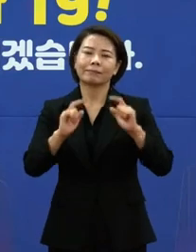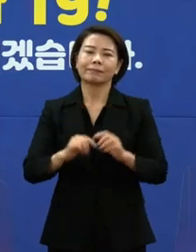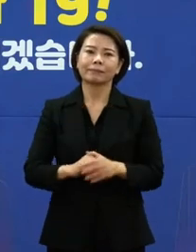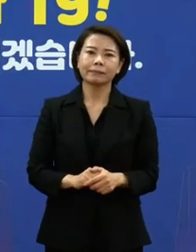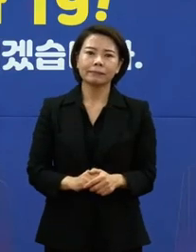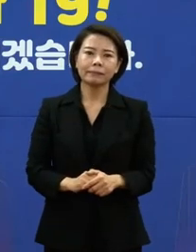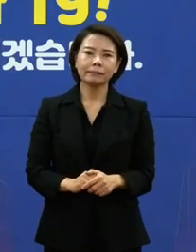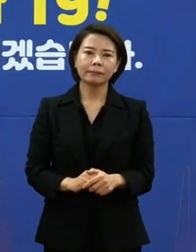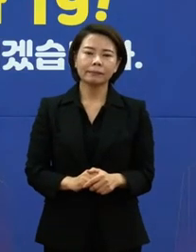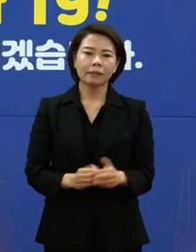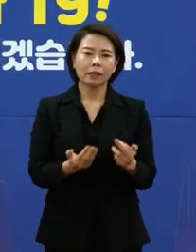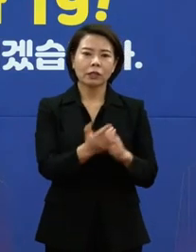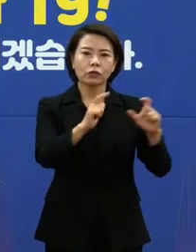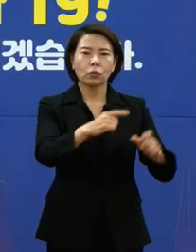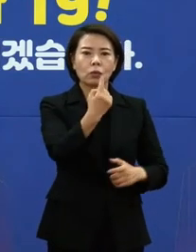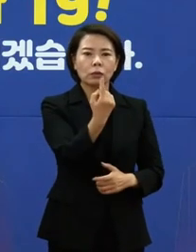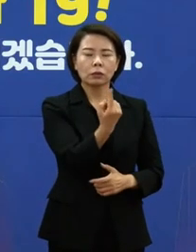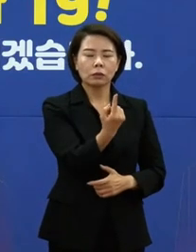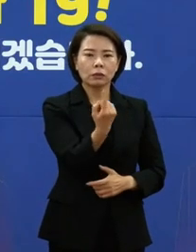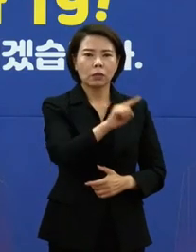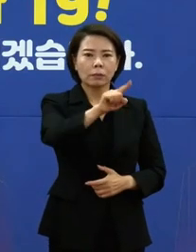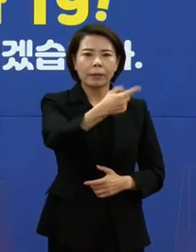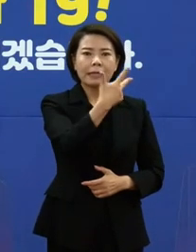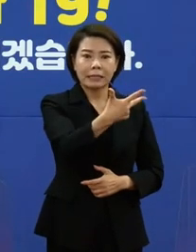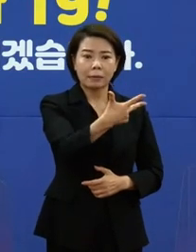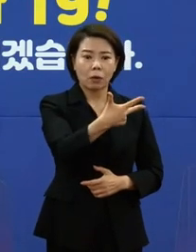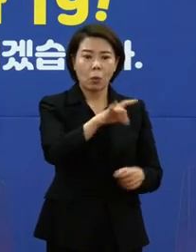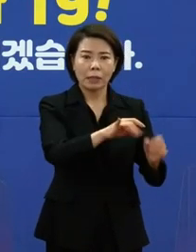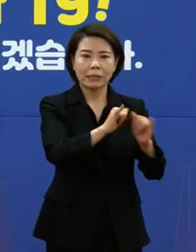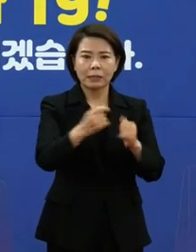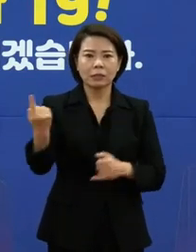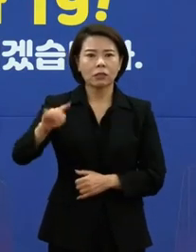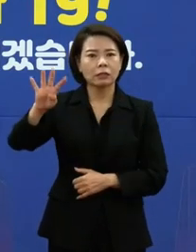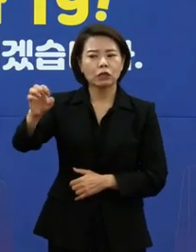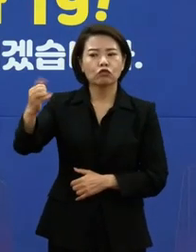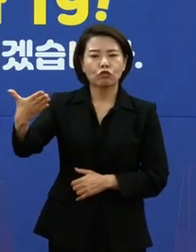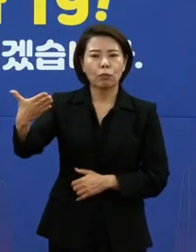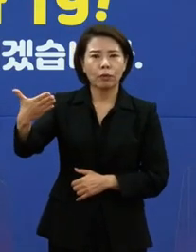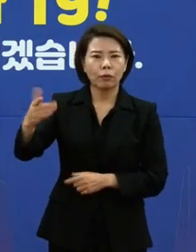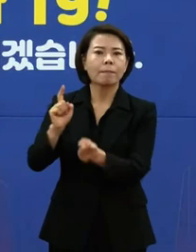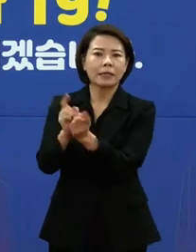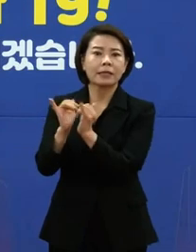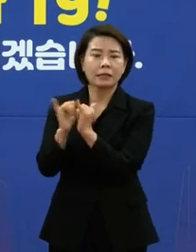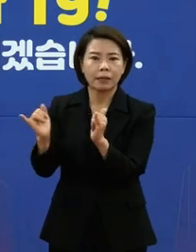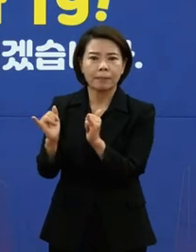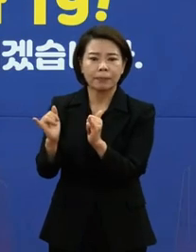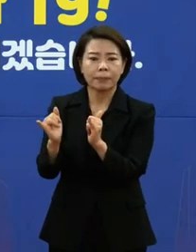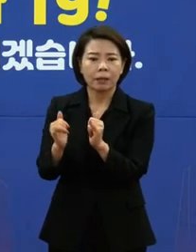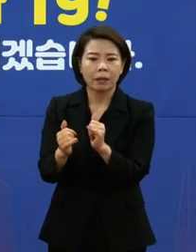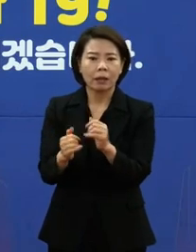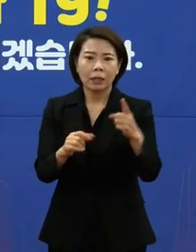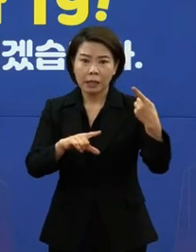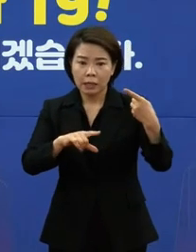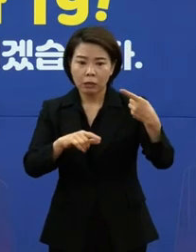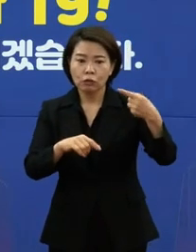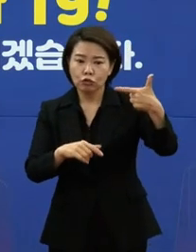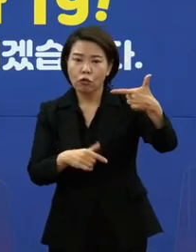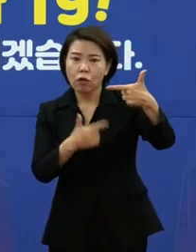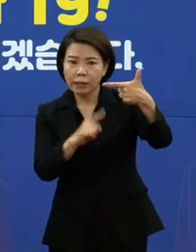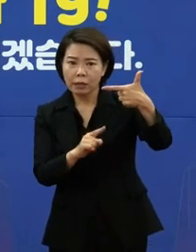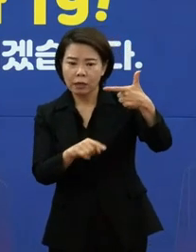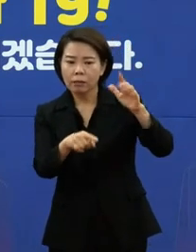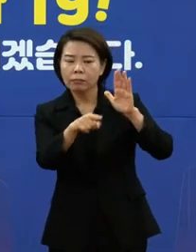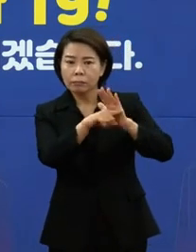받았습니다. 제주 1167번 확진자는 1049번이 접촉자로 지난 1일 음성